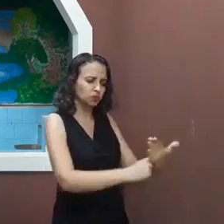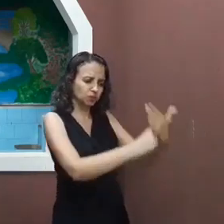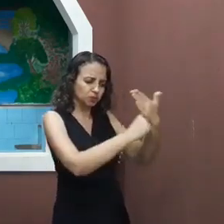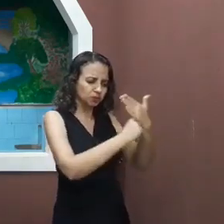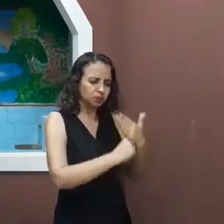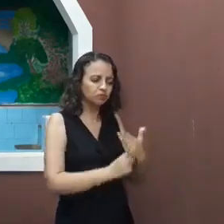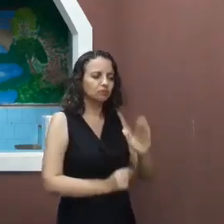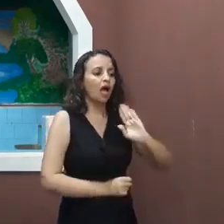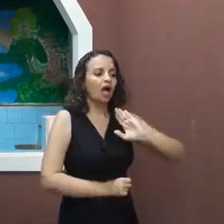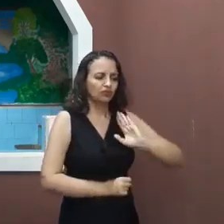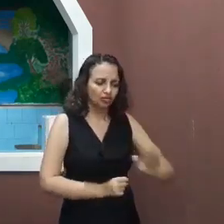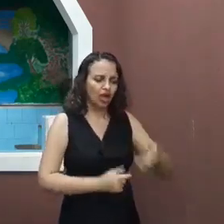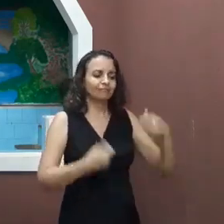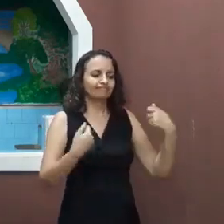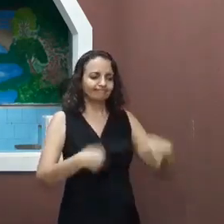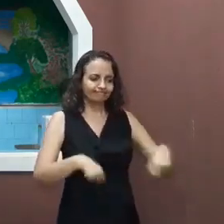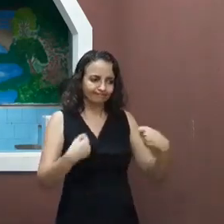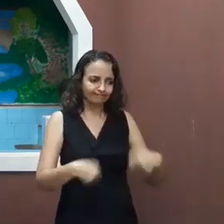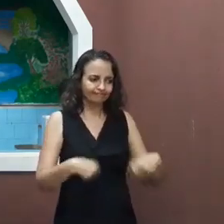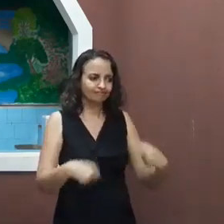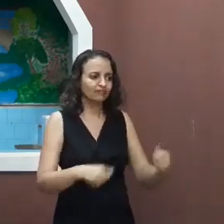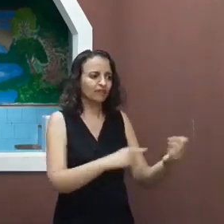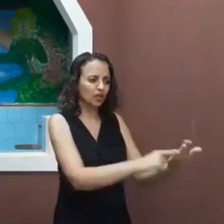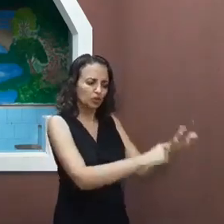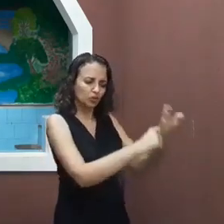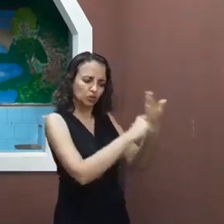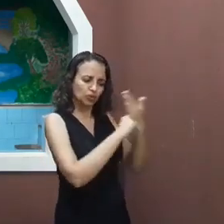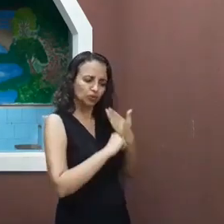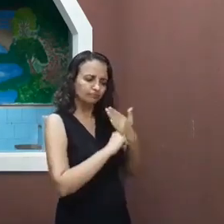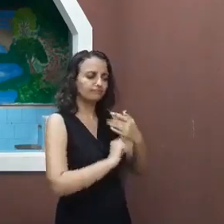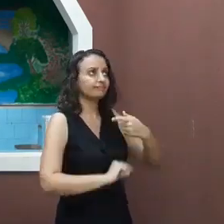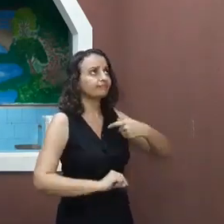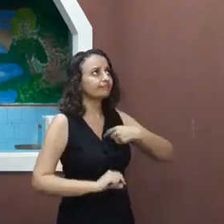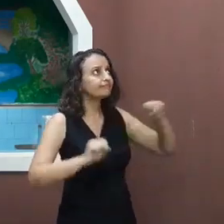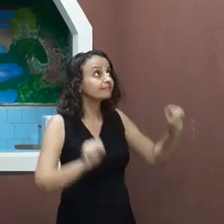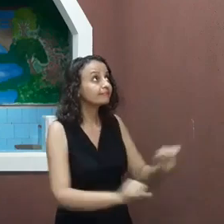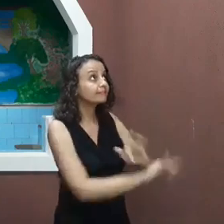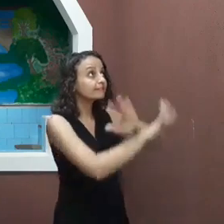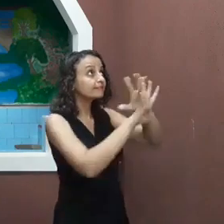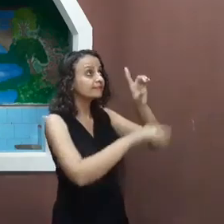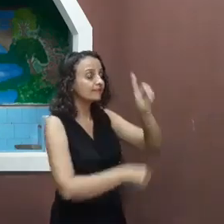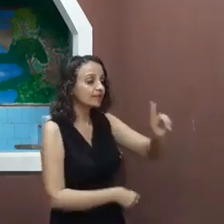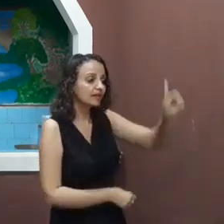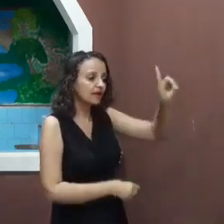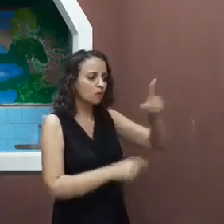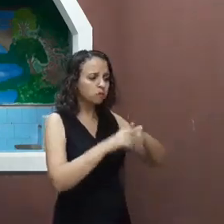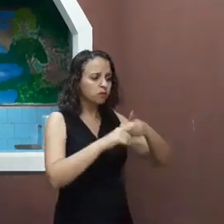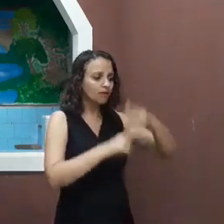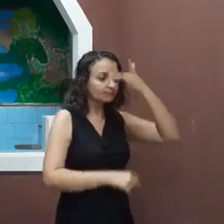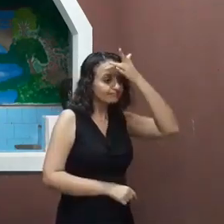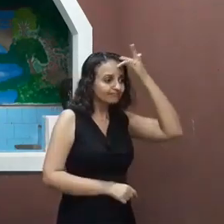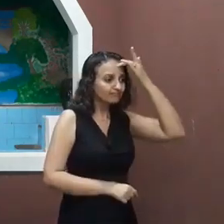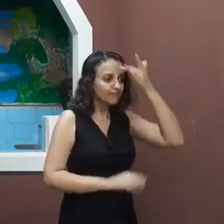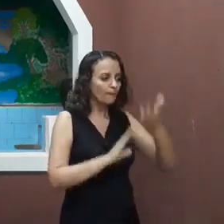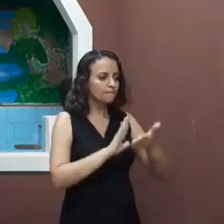tive necessidades, e eu glorifico a Deus, porque alguém estendeu a